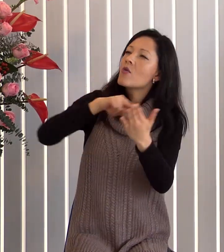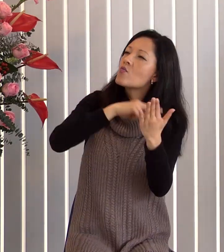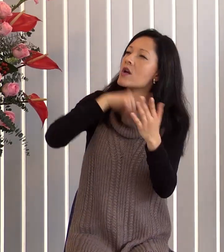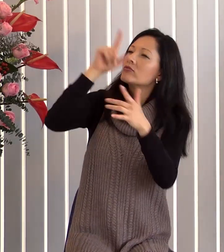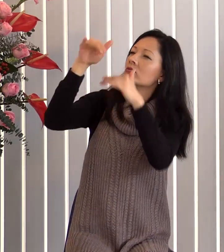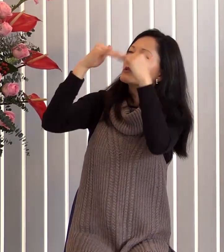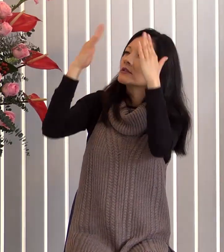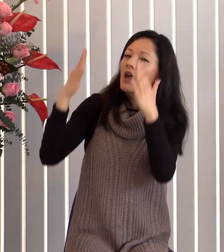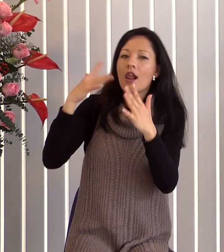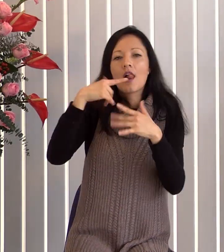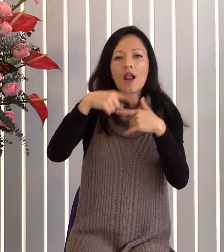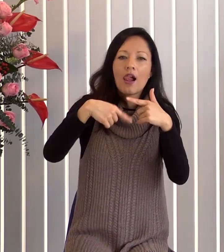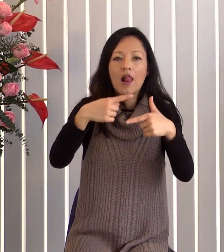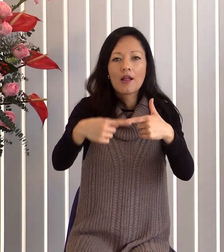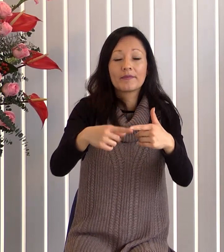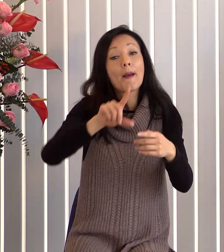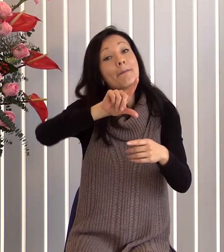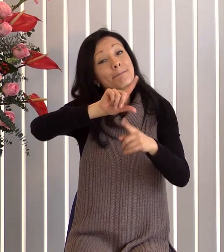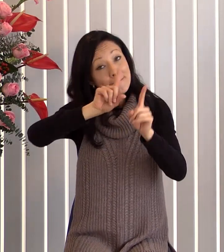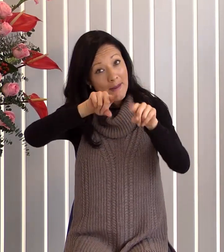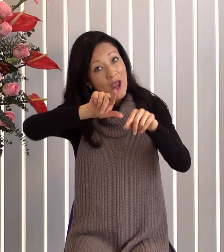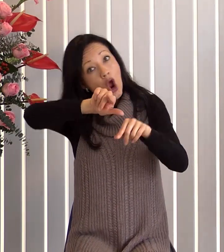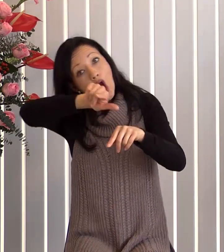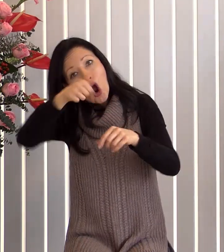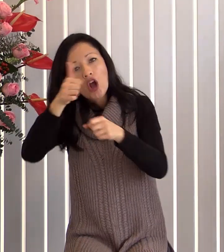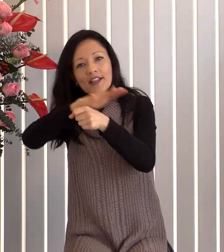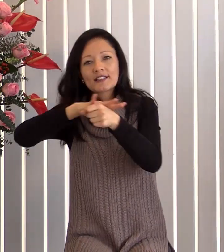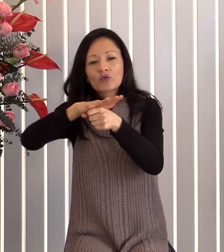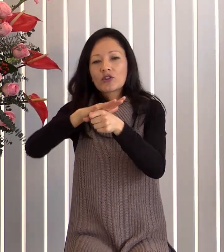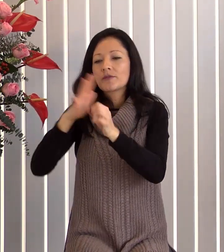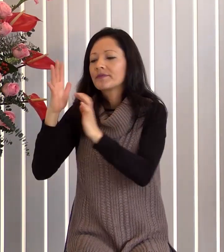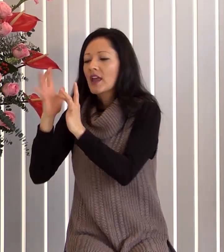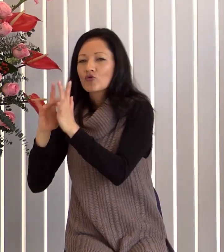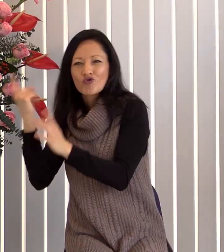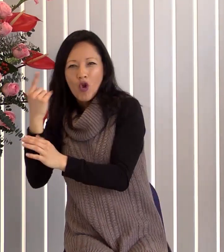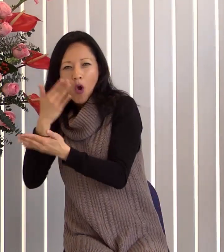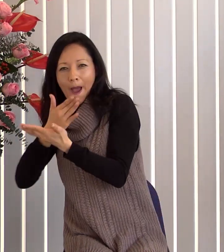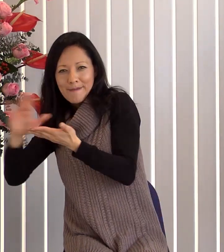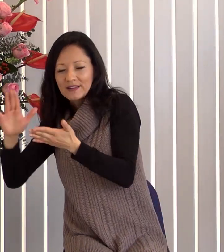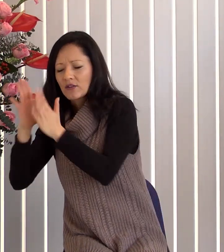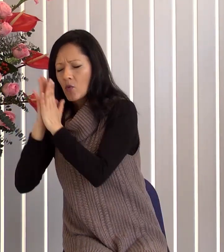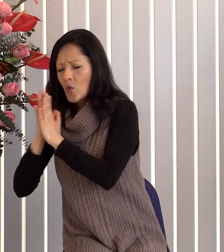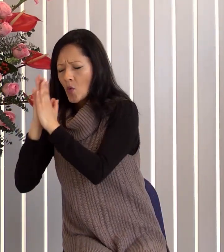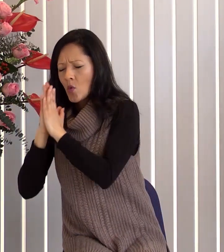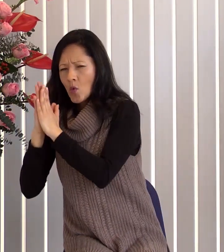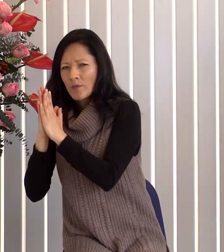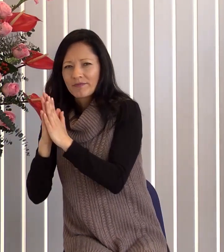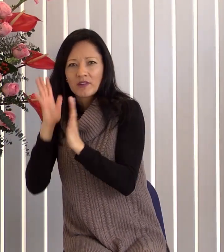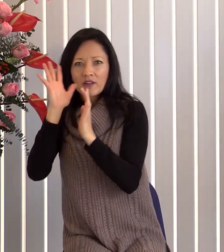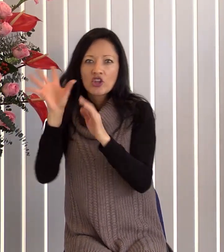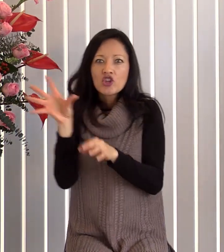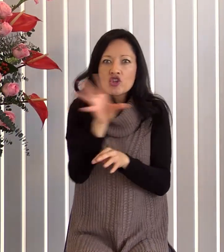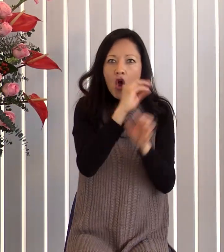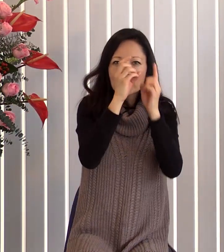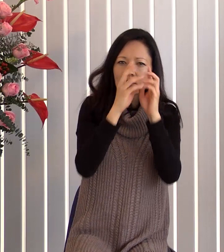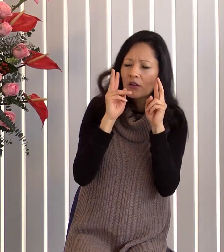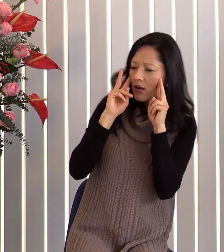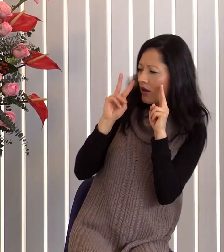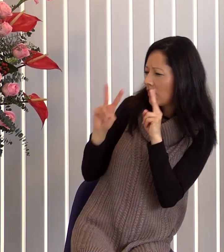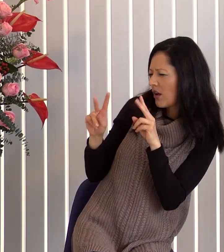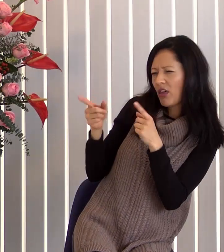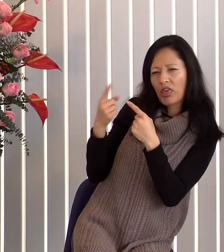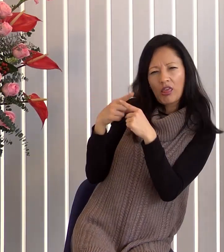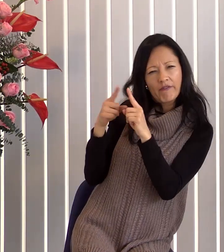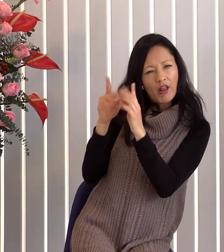en los cielos. Pero en otra ocasión los discípulos vieron orando a Jesús y dijeron, oye, Jesús ora de una manera tan diferente, tan